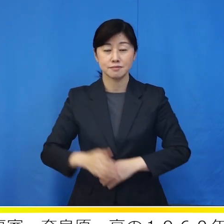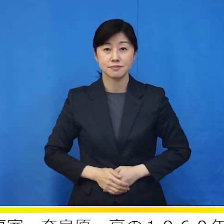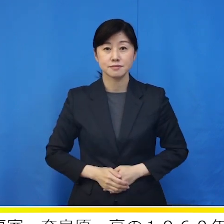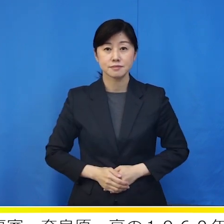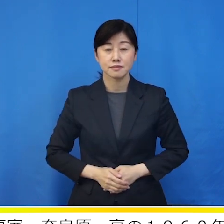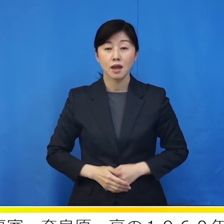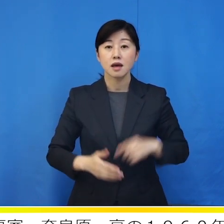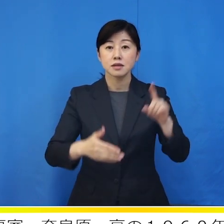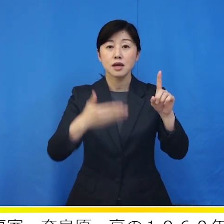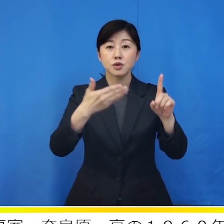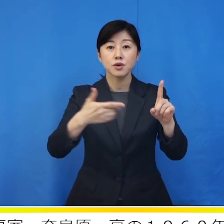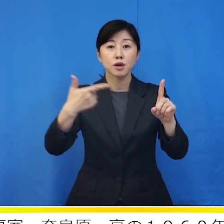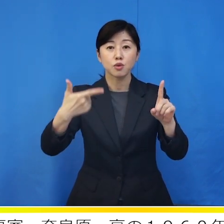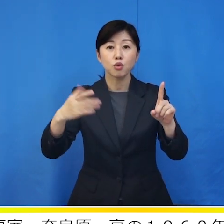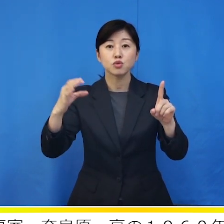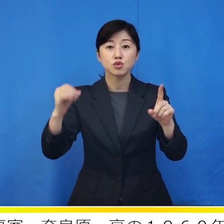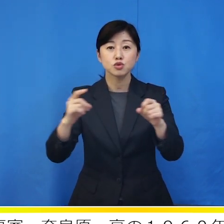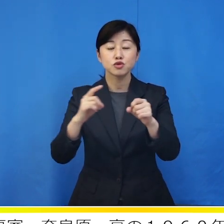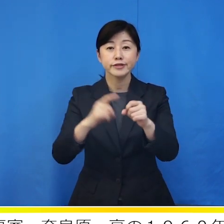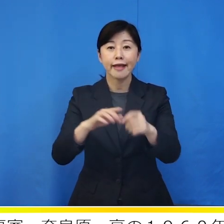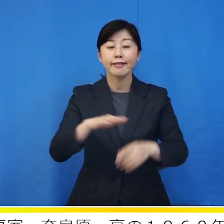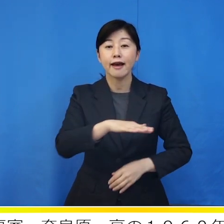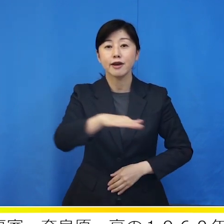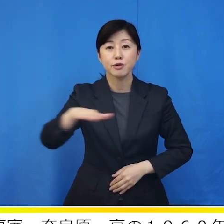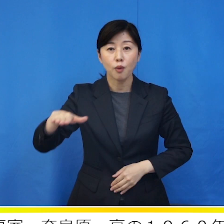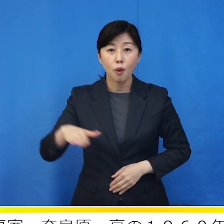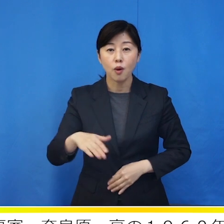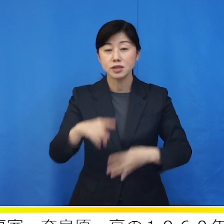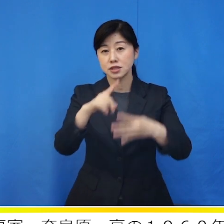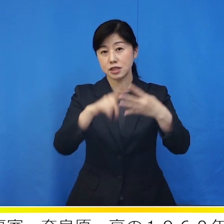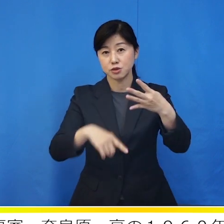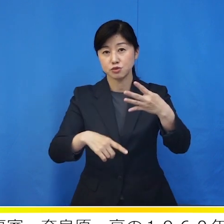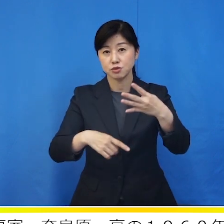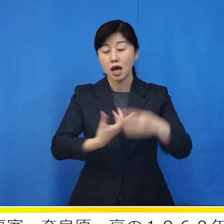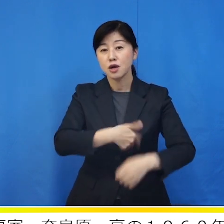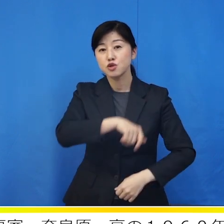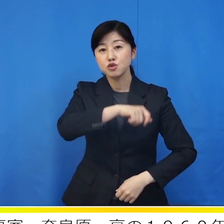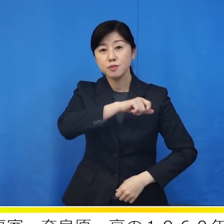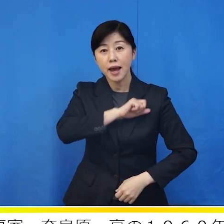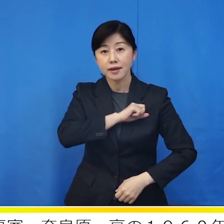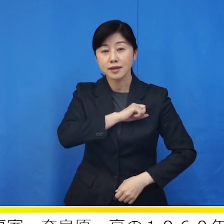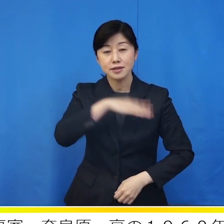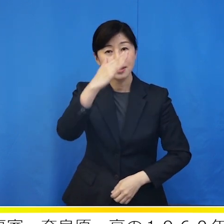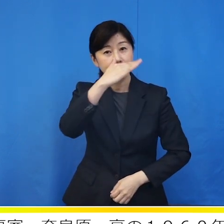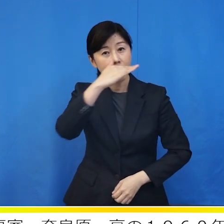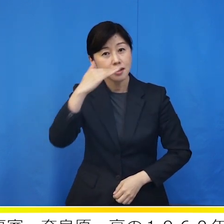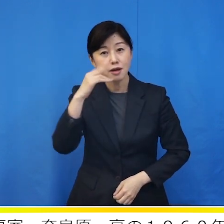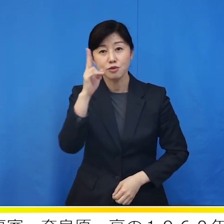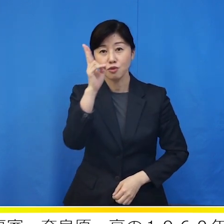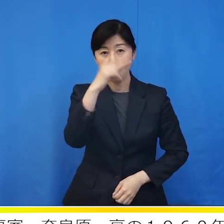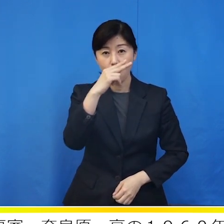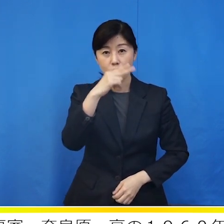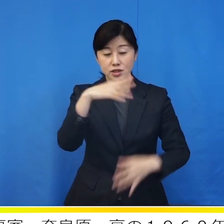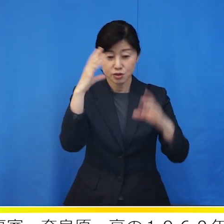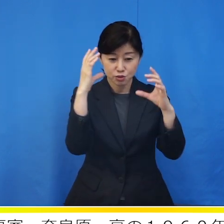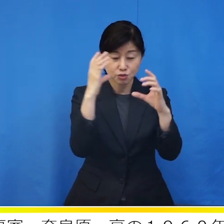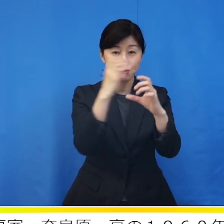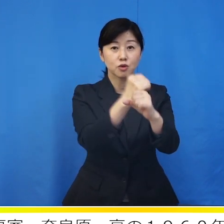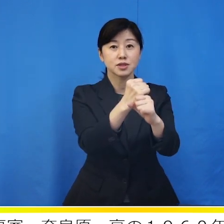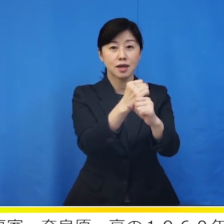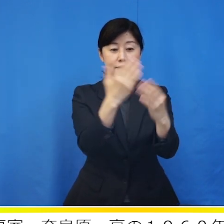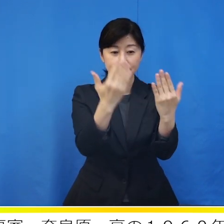1960年代のシリーズスペイン偉大なる午後に着目し楢原の